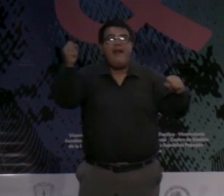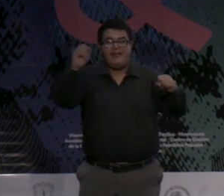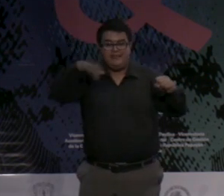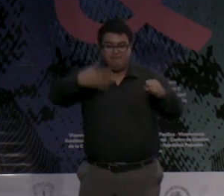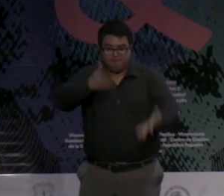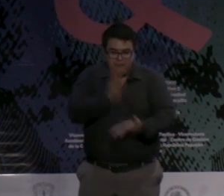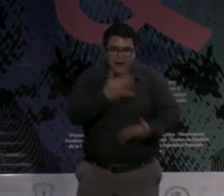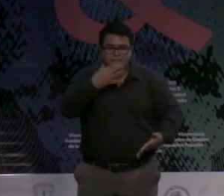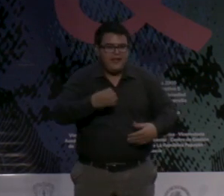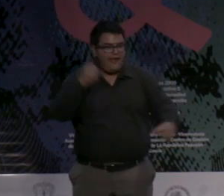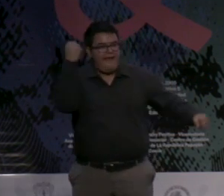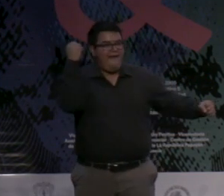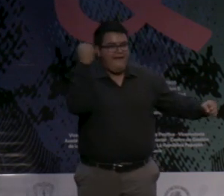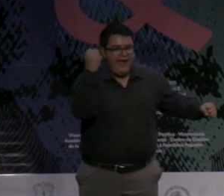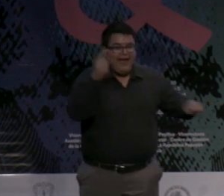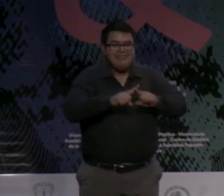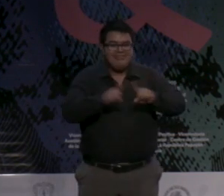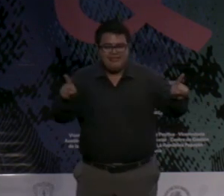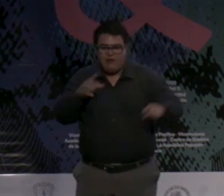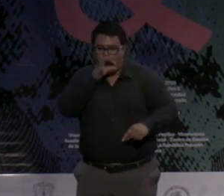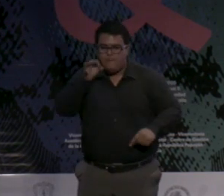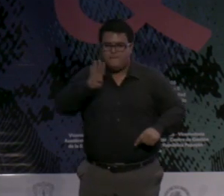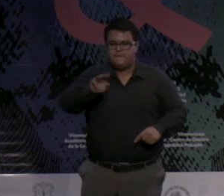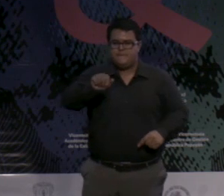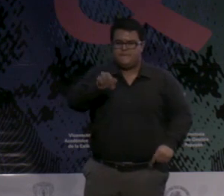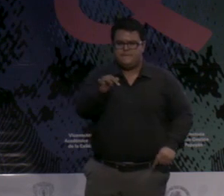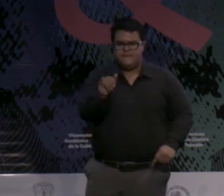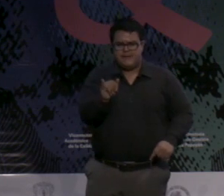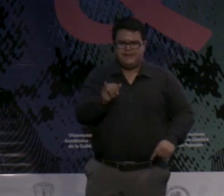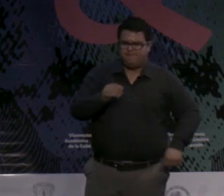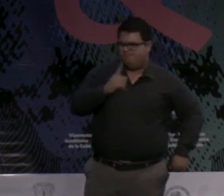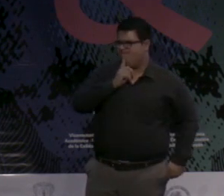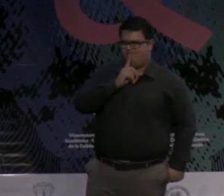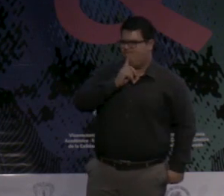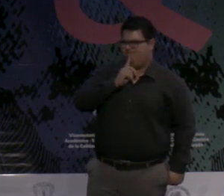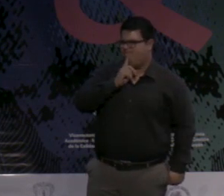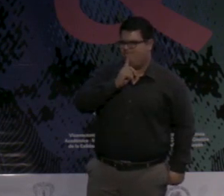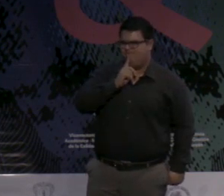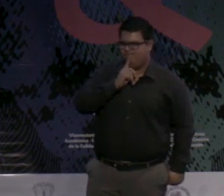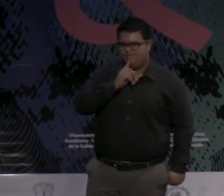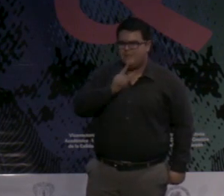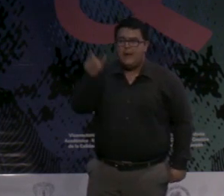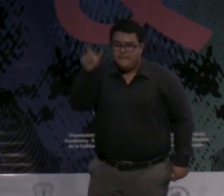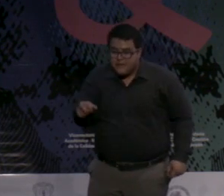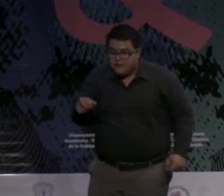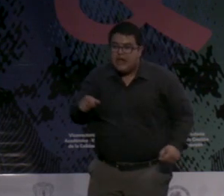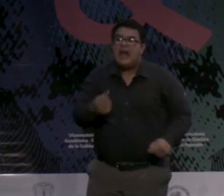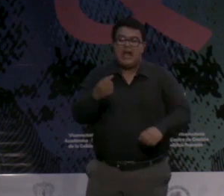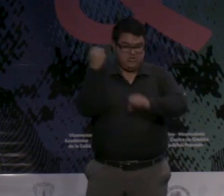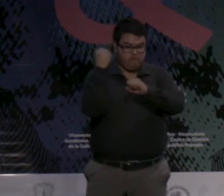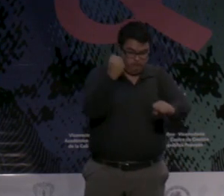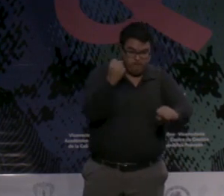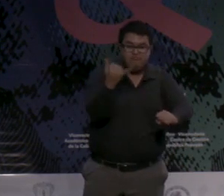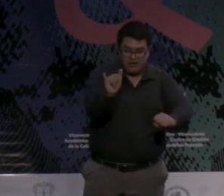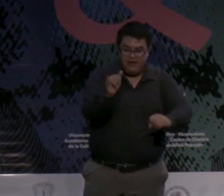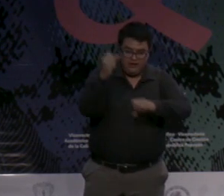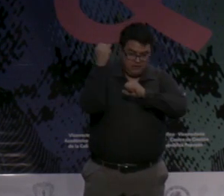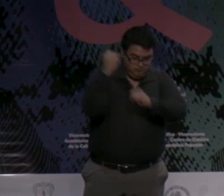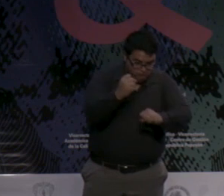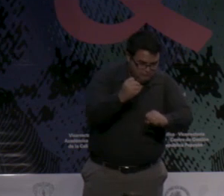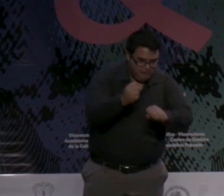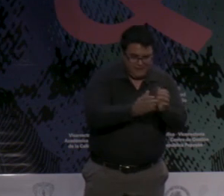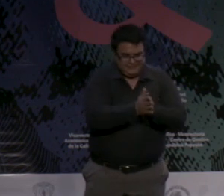cazarlos. Bataille nos dice sobre esta pintura, dice: yo tengo otra hipótesis. Yo creo que el cazador que ya mató,